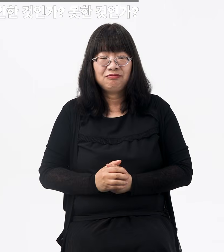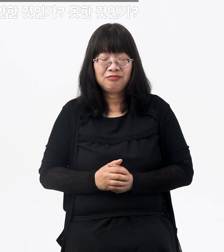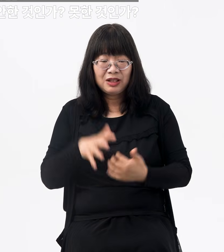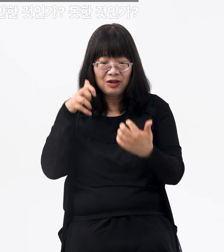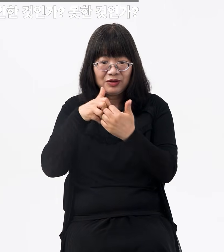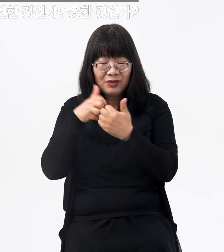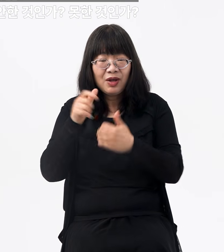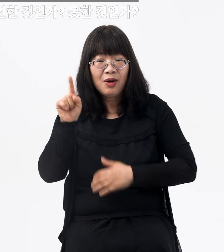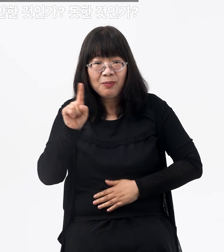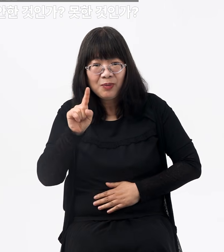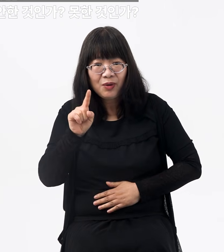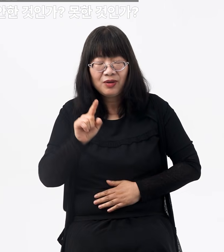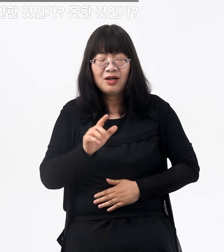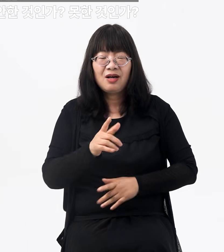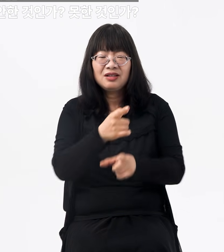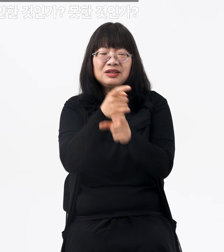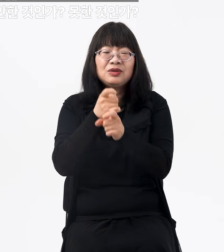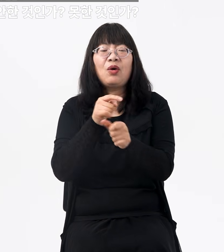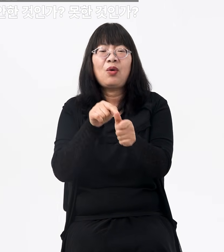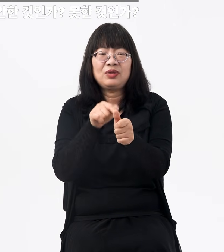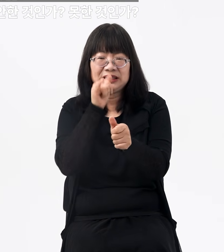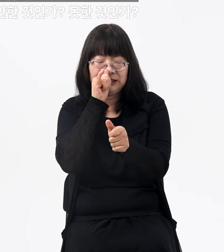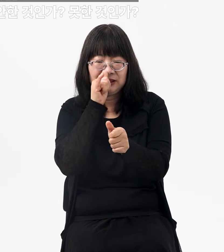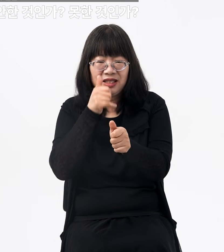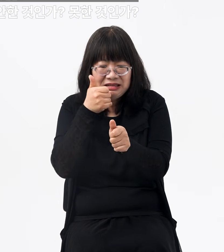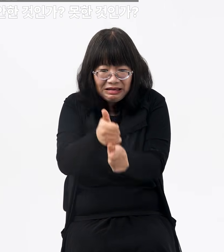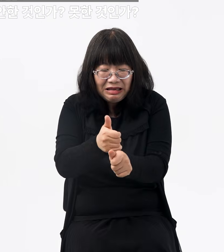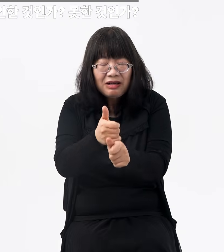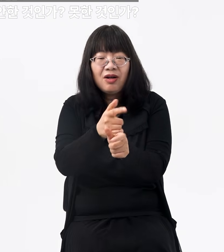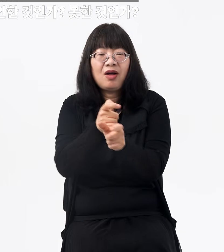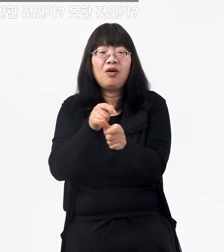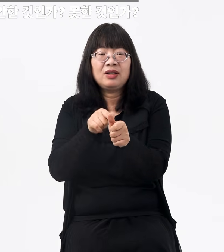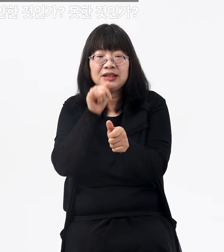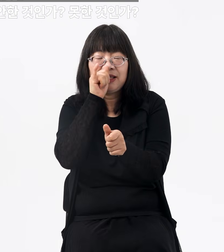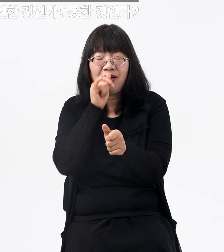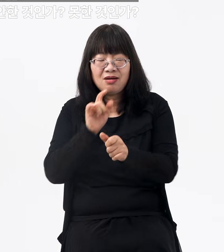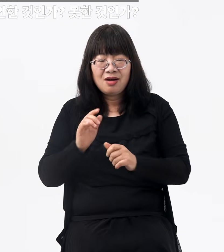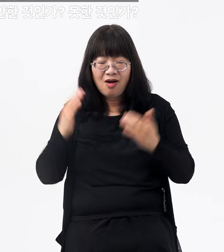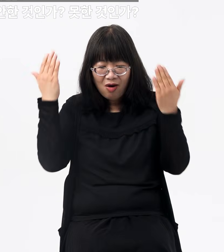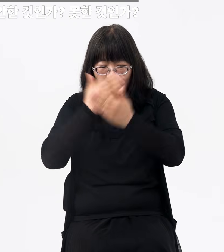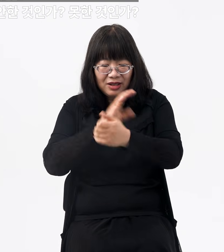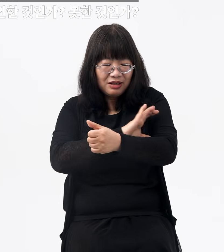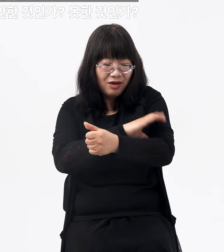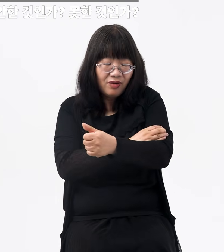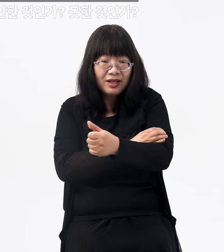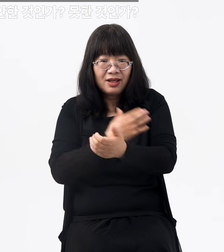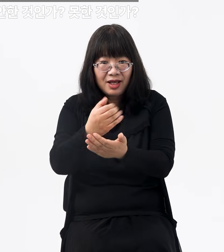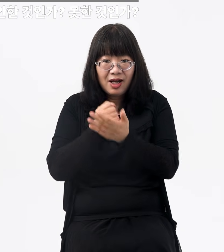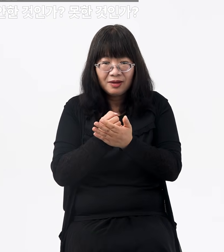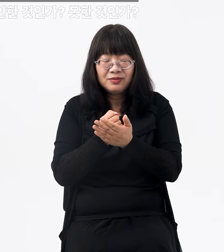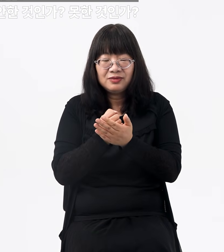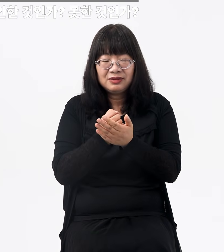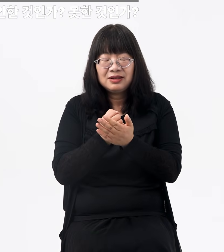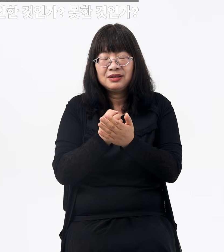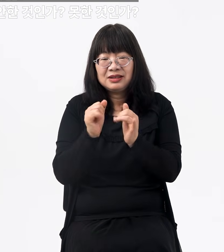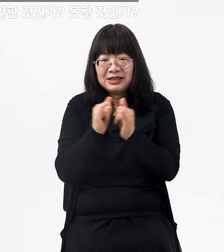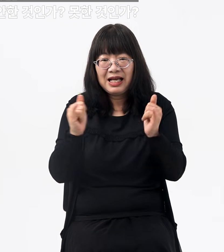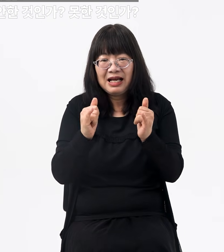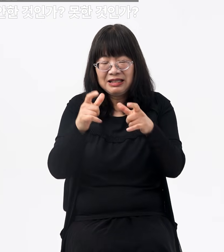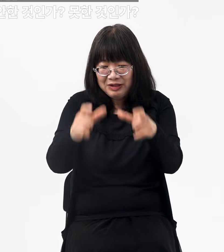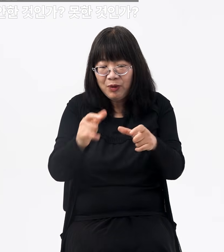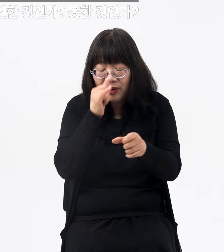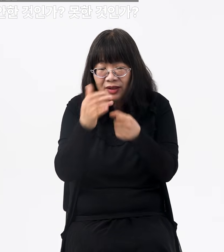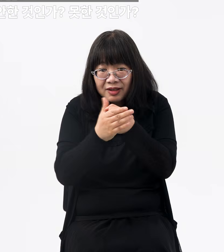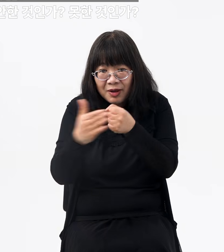전쟁은 궁극의 적이 있단 말이죠. 어둠의 권세 잡은 자의 나라와 영역이 있단 말이에요.